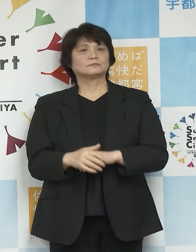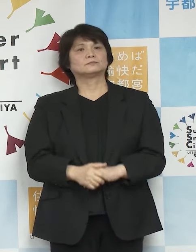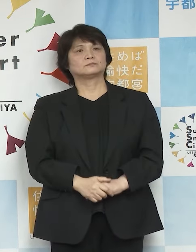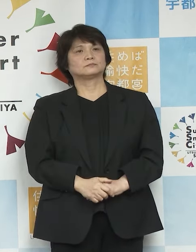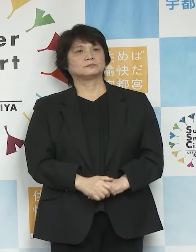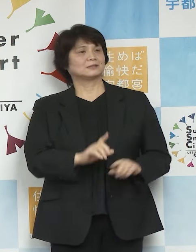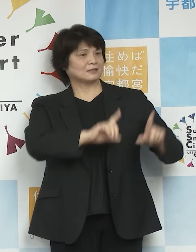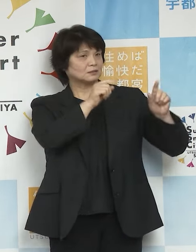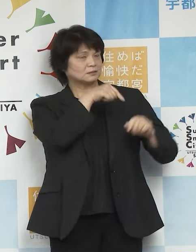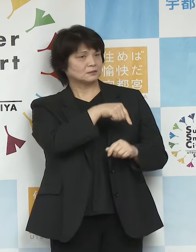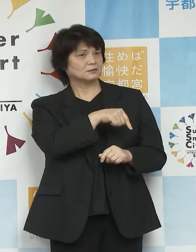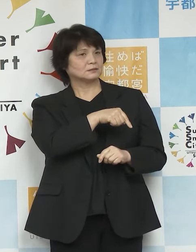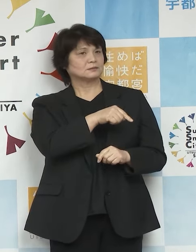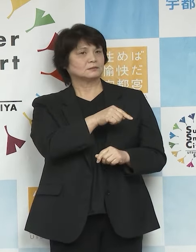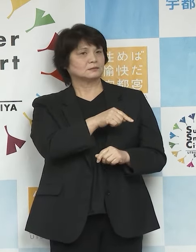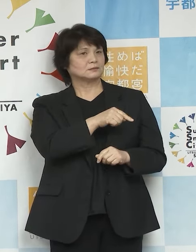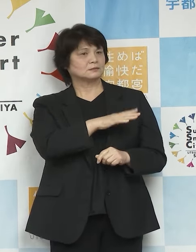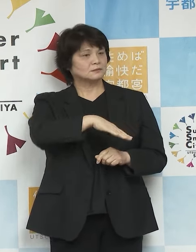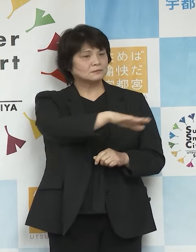東側は、